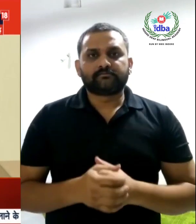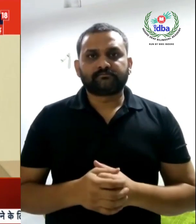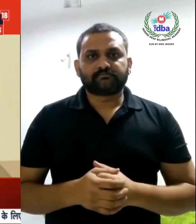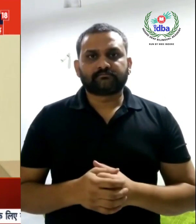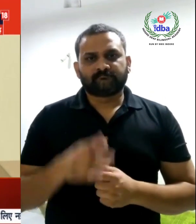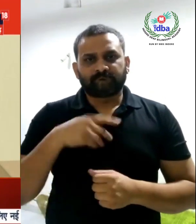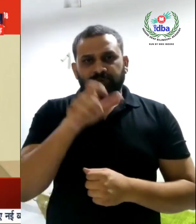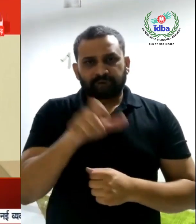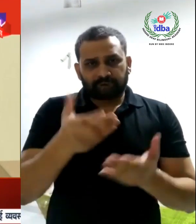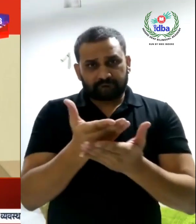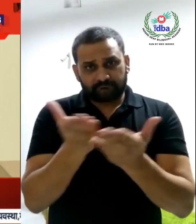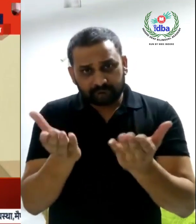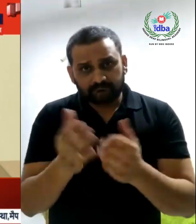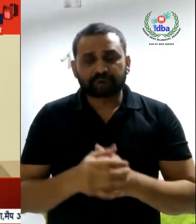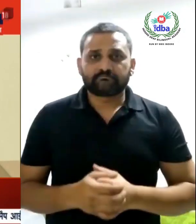हमको लोगों के लिए,